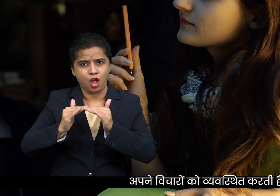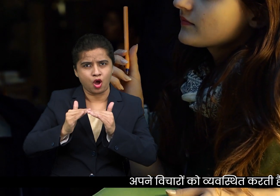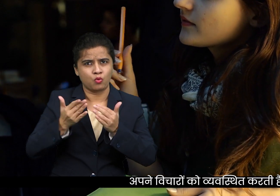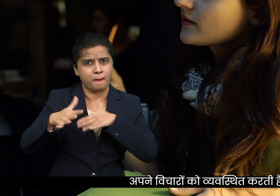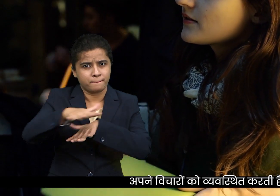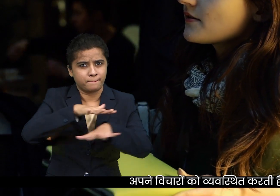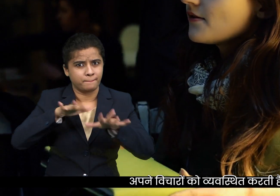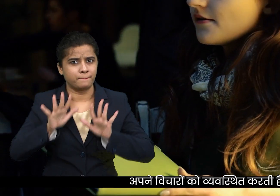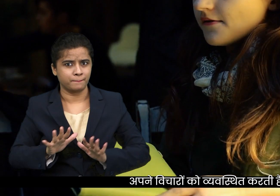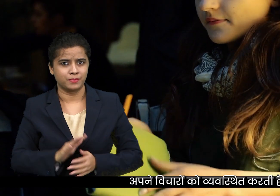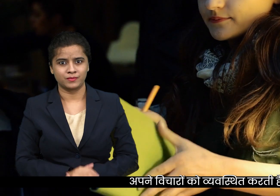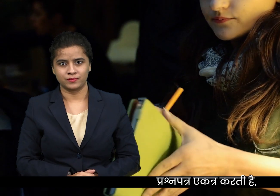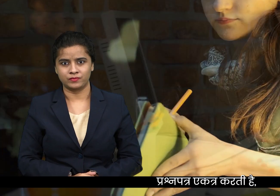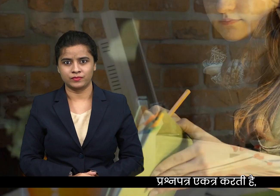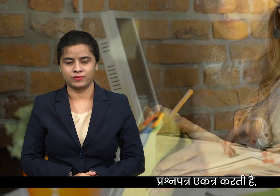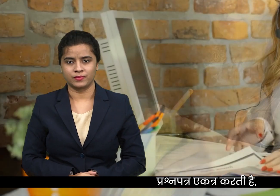करती है,